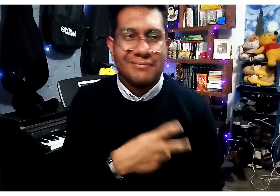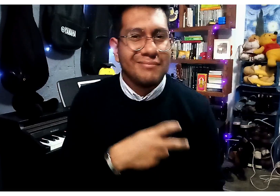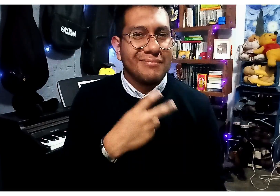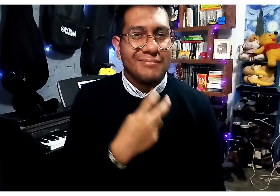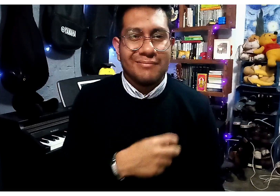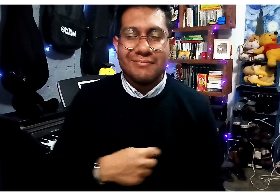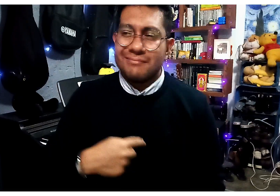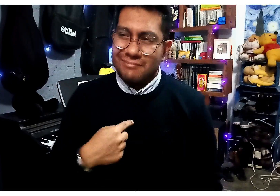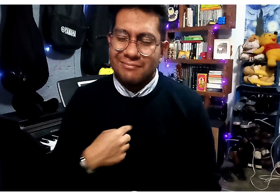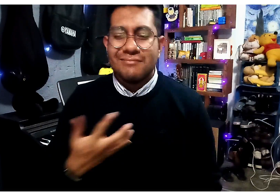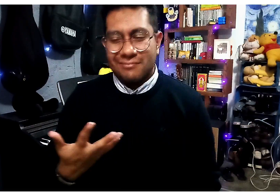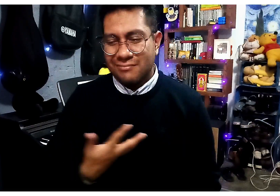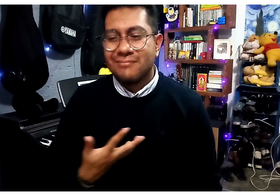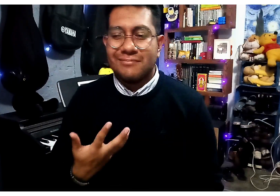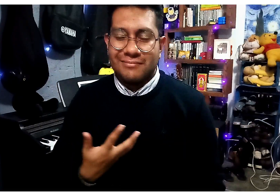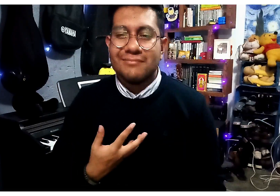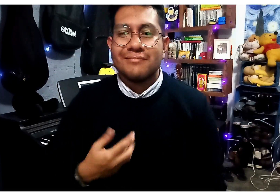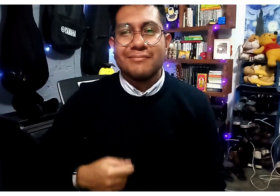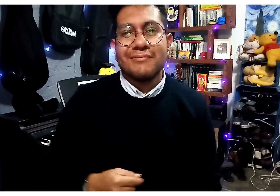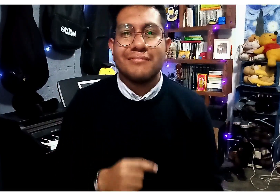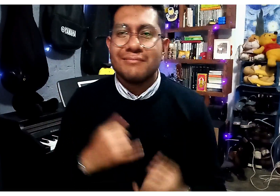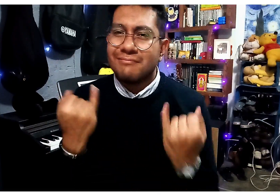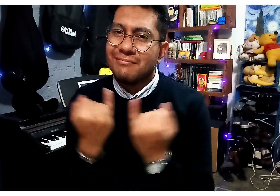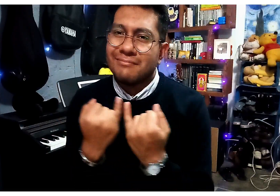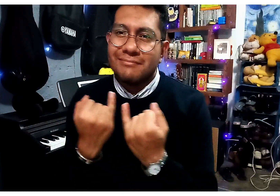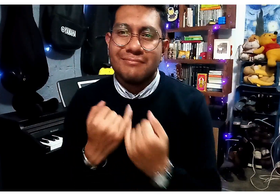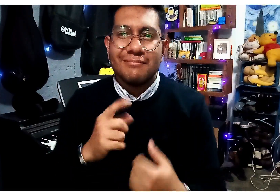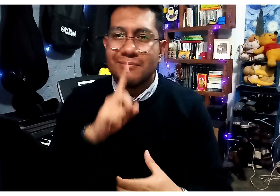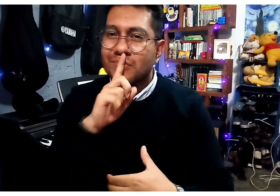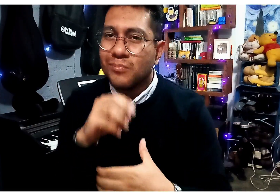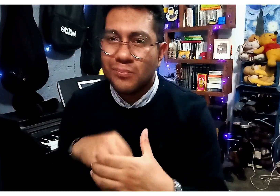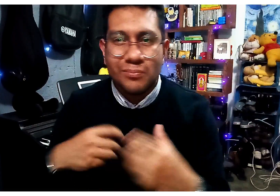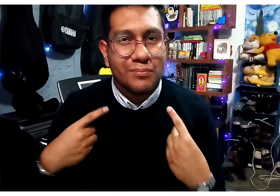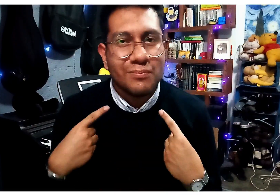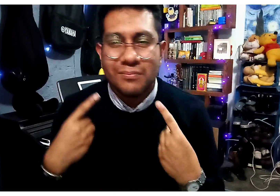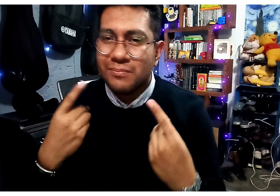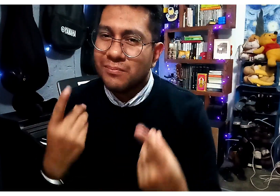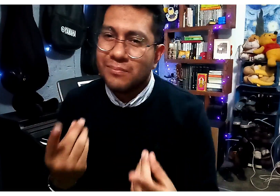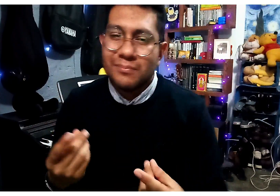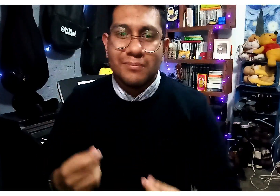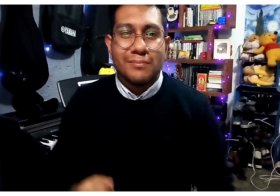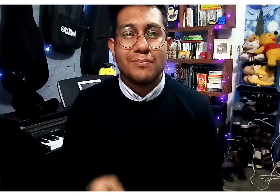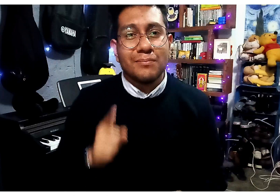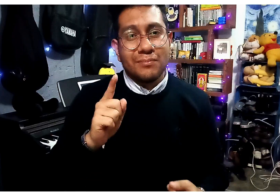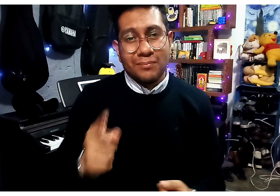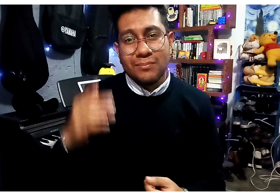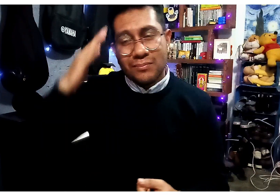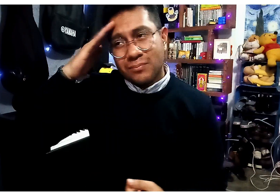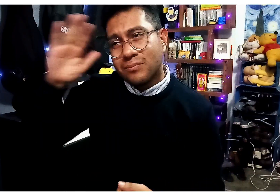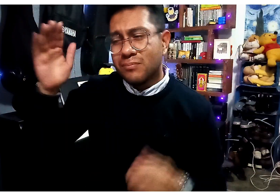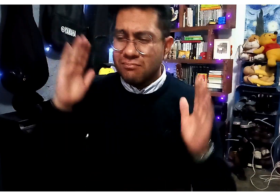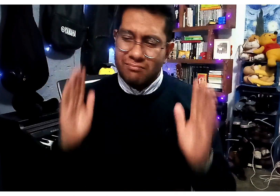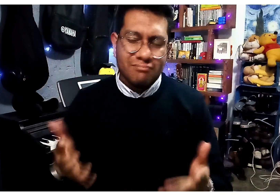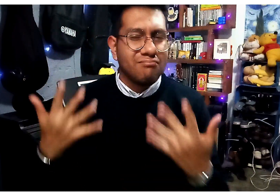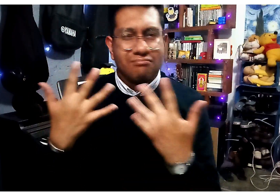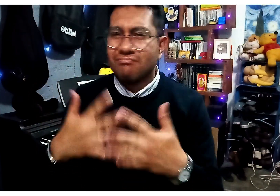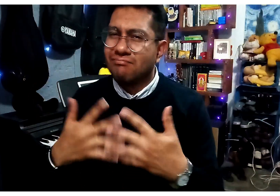Yo también tengo secretos para darte. Que sepas que ya no me sirven